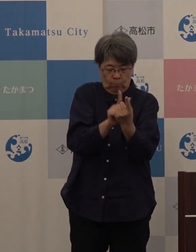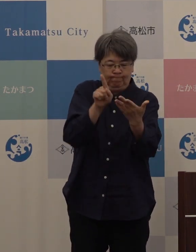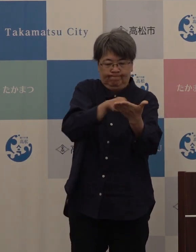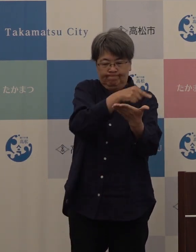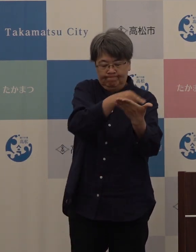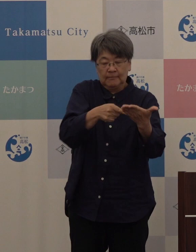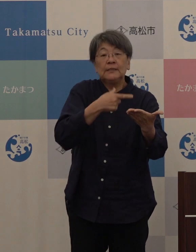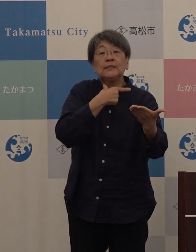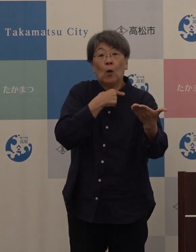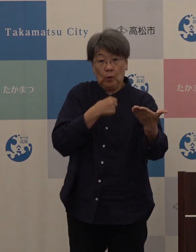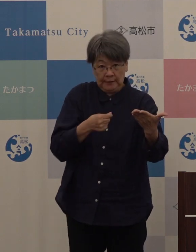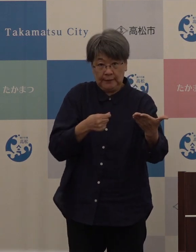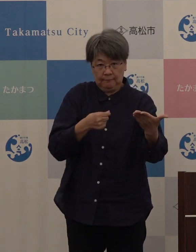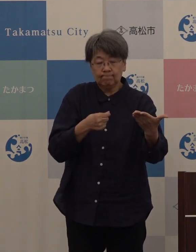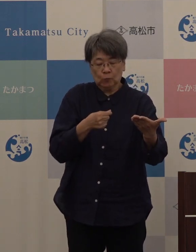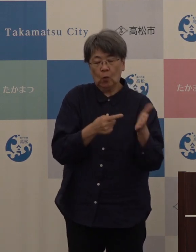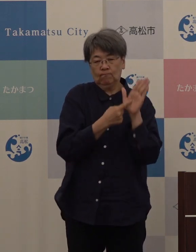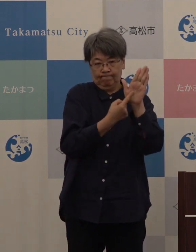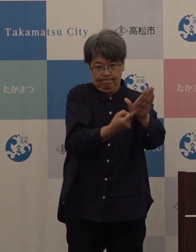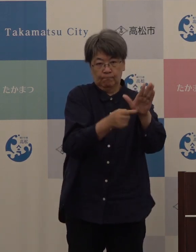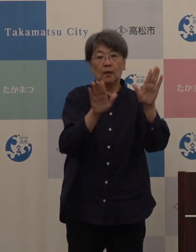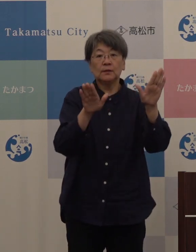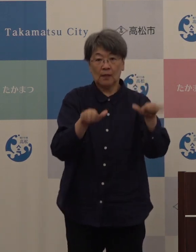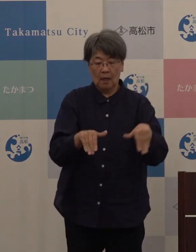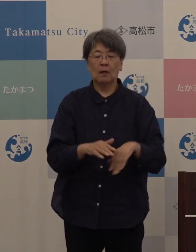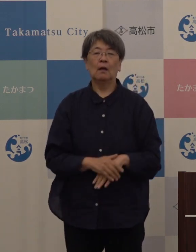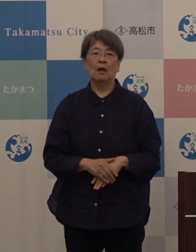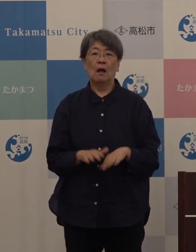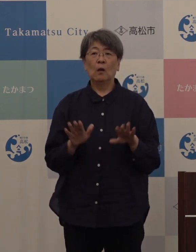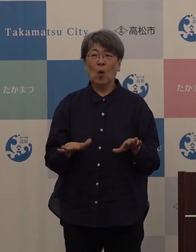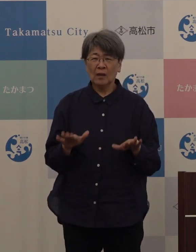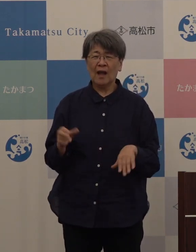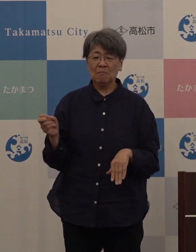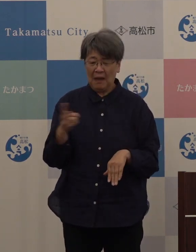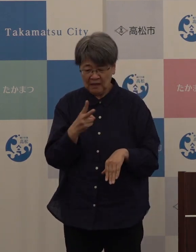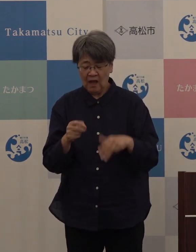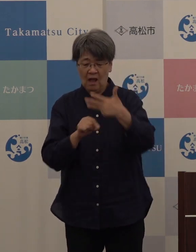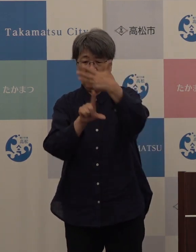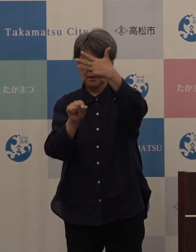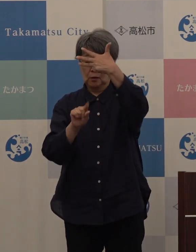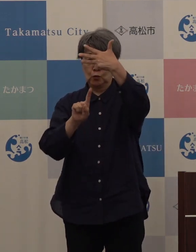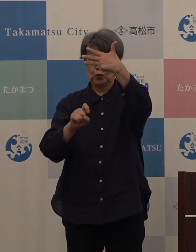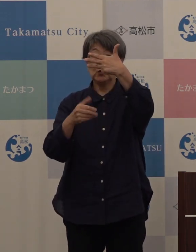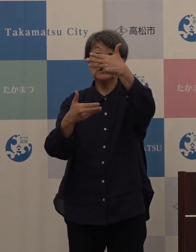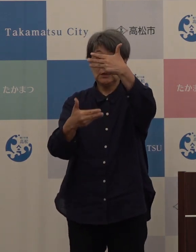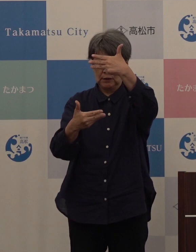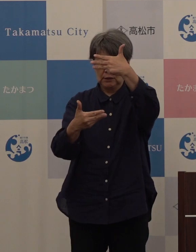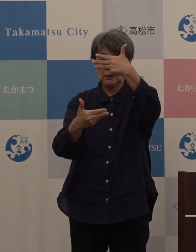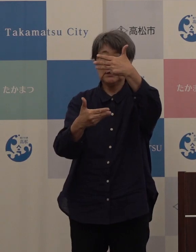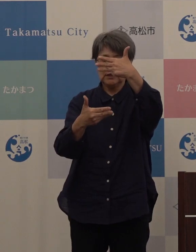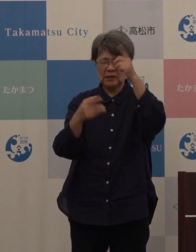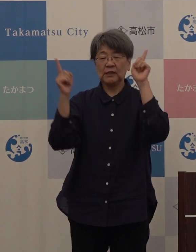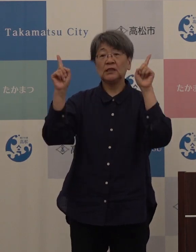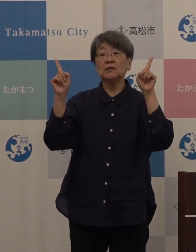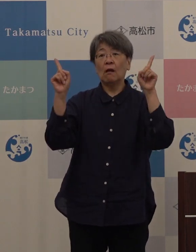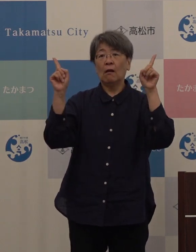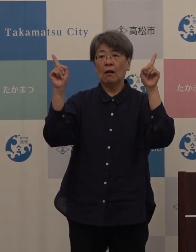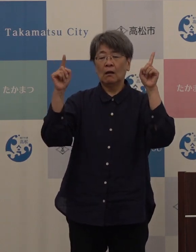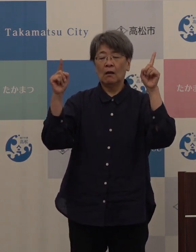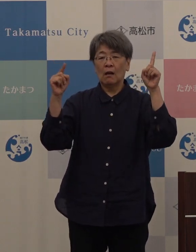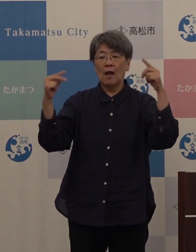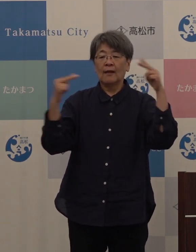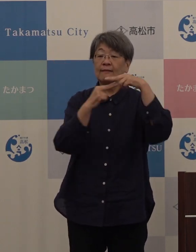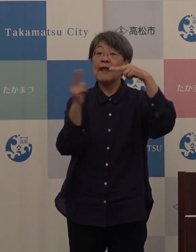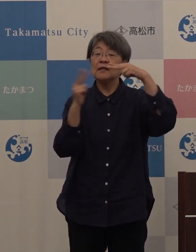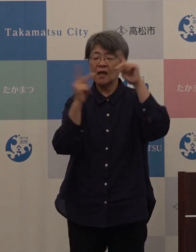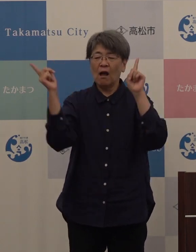ような旨を表明させていただきましたけれども、まあ、今回さらにまた19日の日に遮断機踏切インシデ